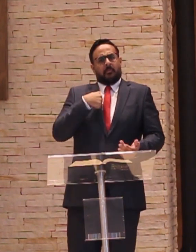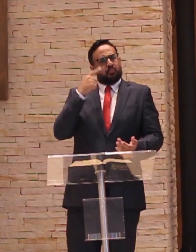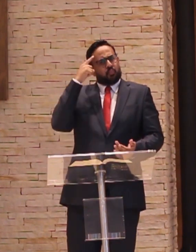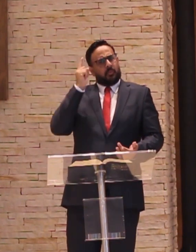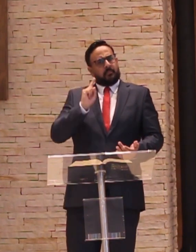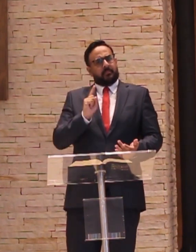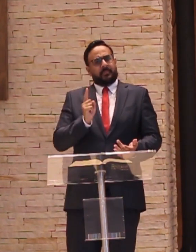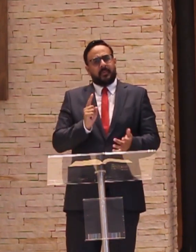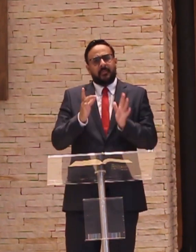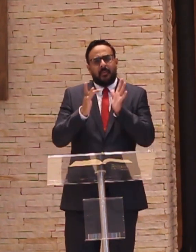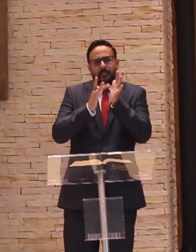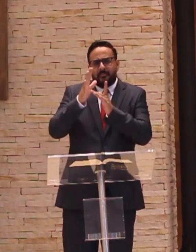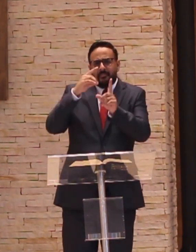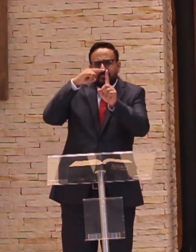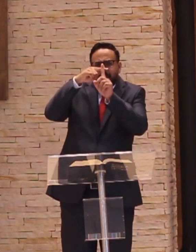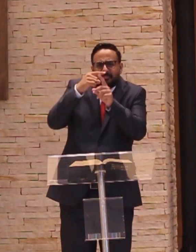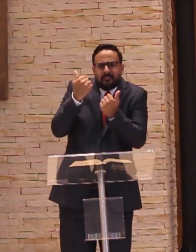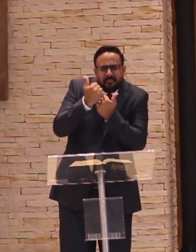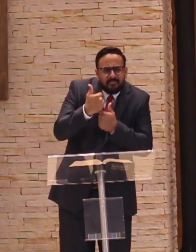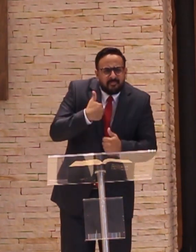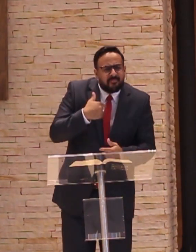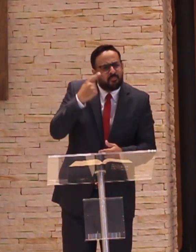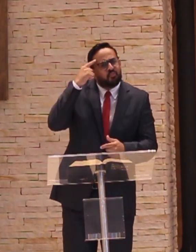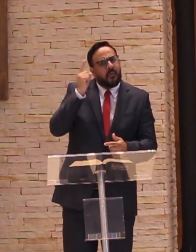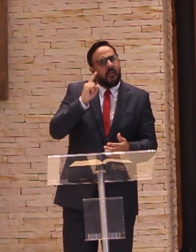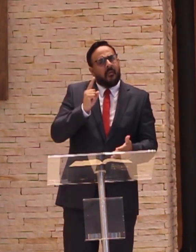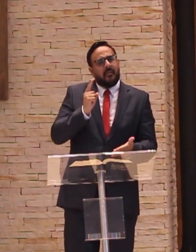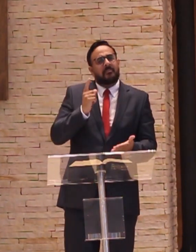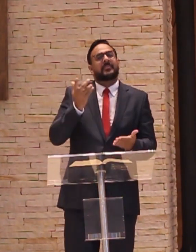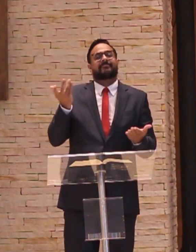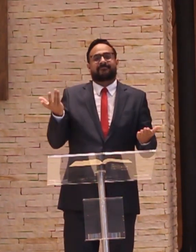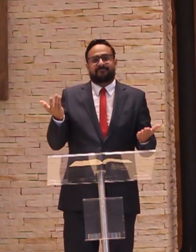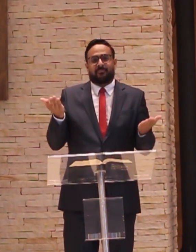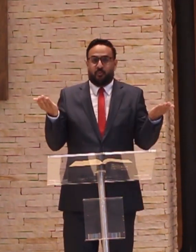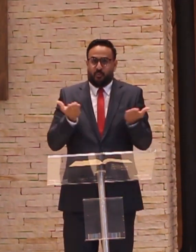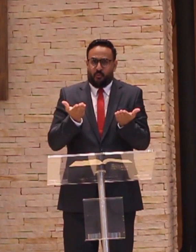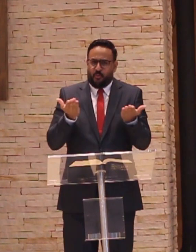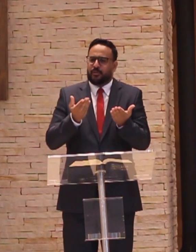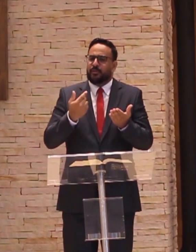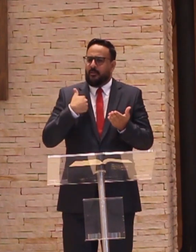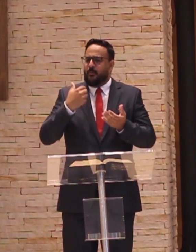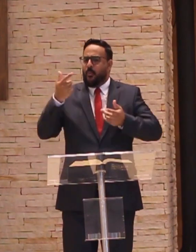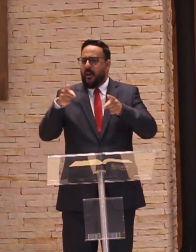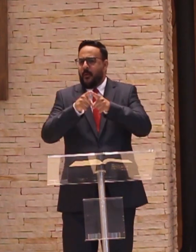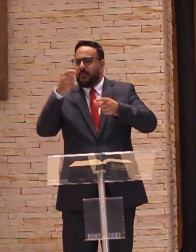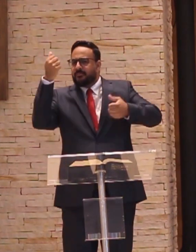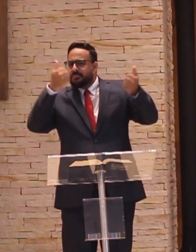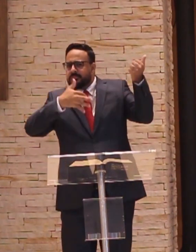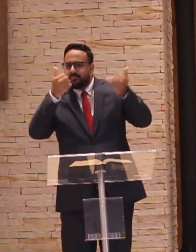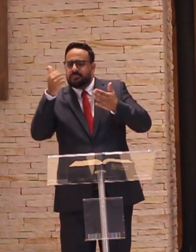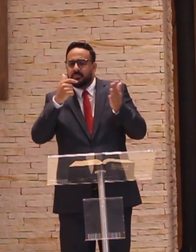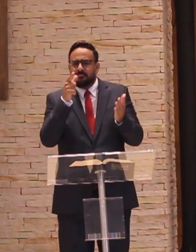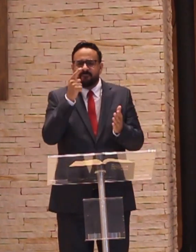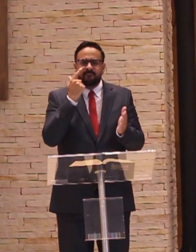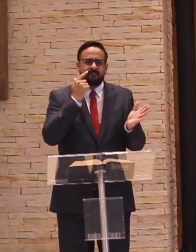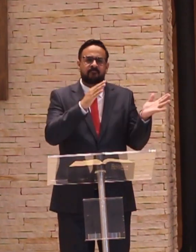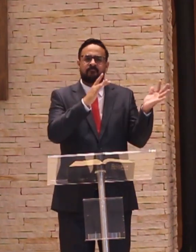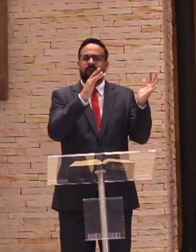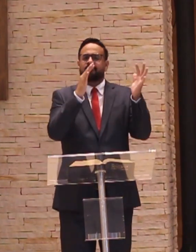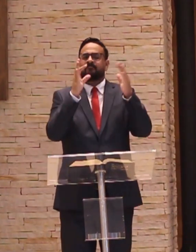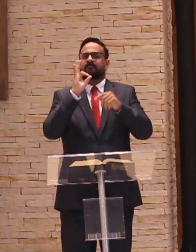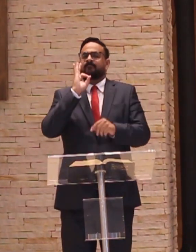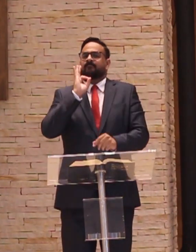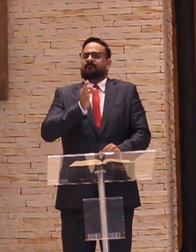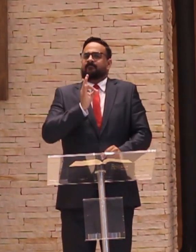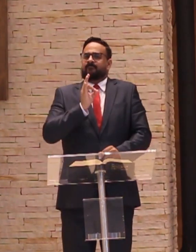amor. Pode ser que anteriormente você não sabia da morte de Jesus na cruz. Pois é, hoje eu quero compartilhar com